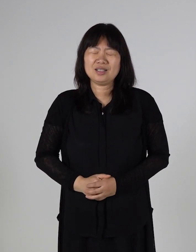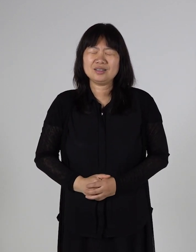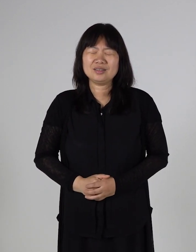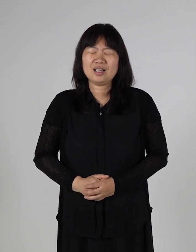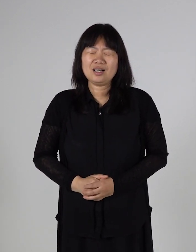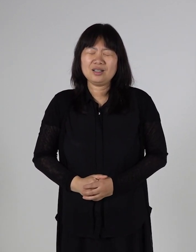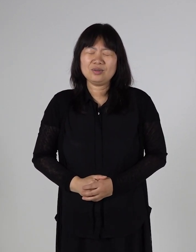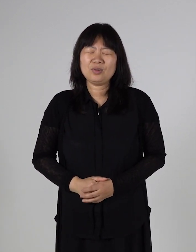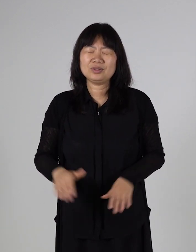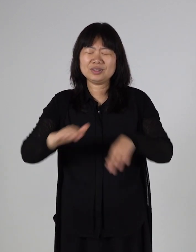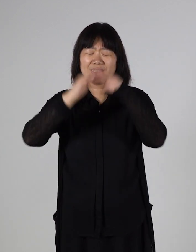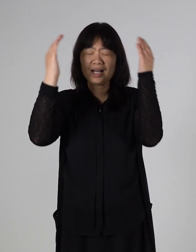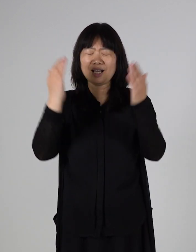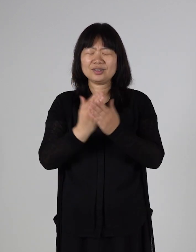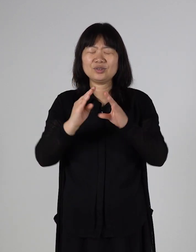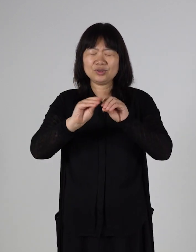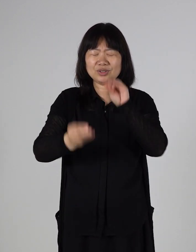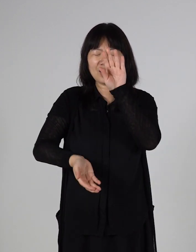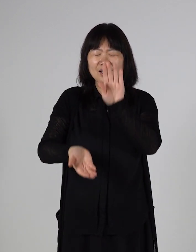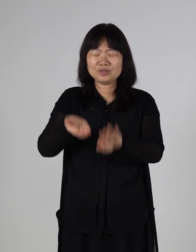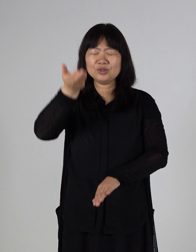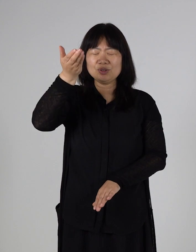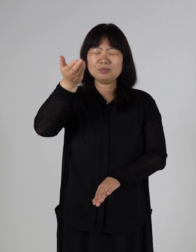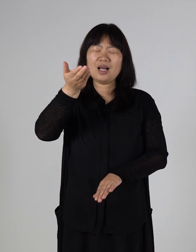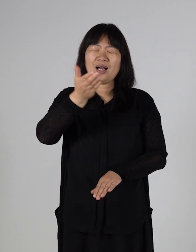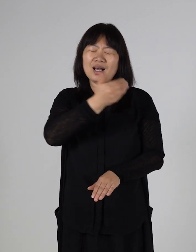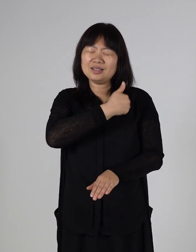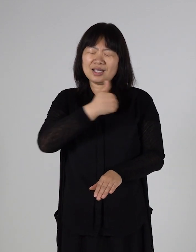영광 온 땅 위에